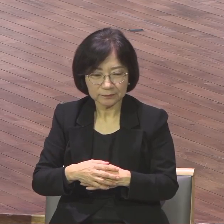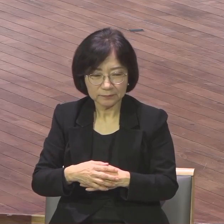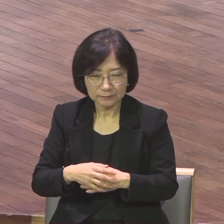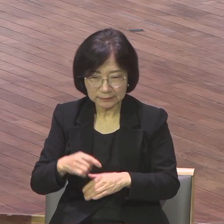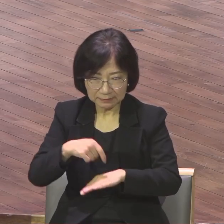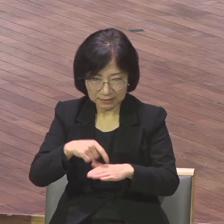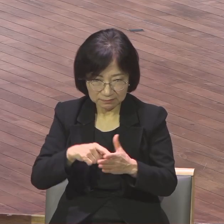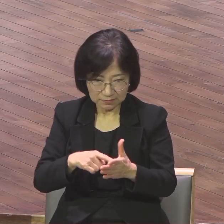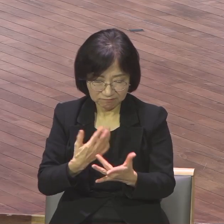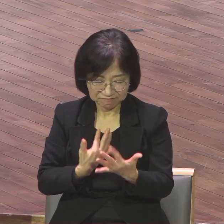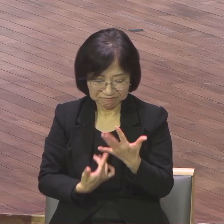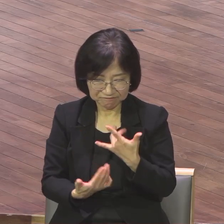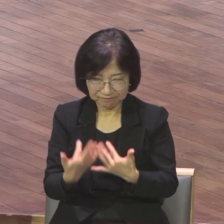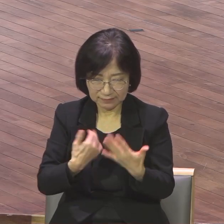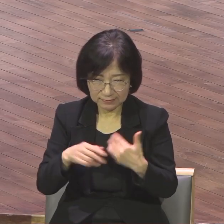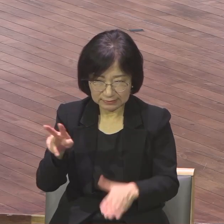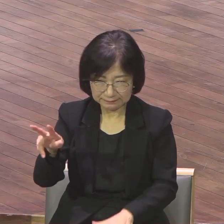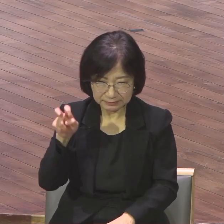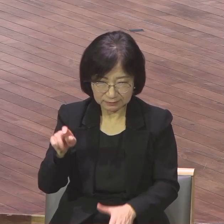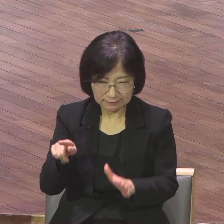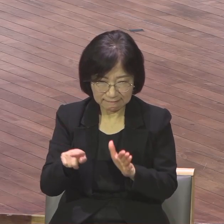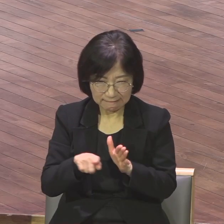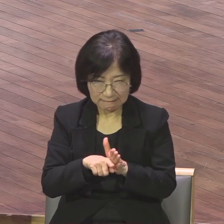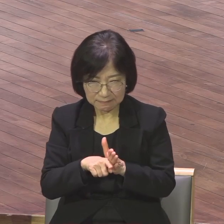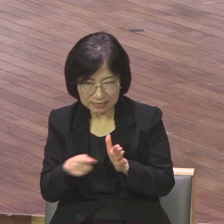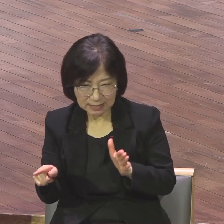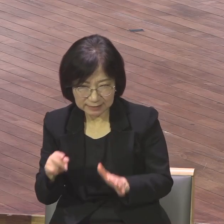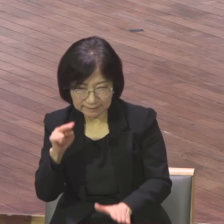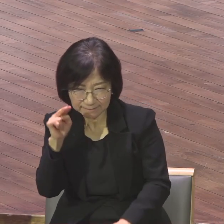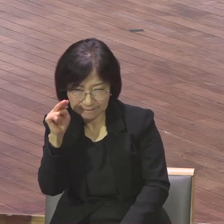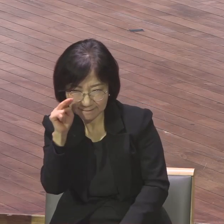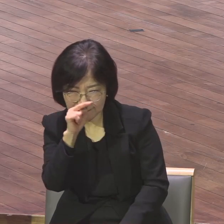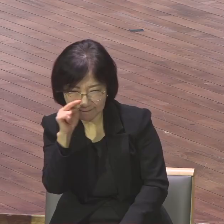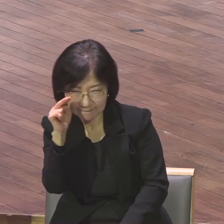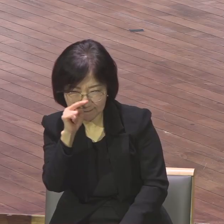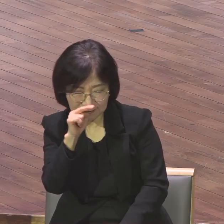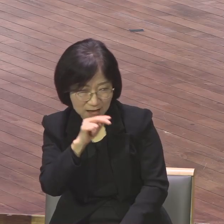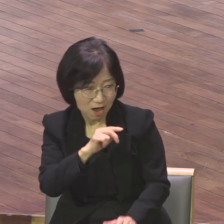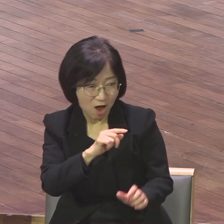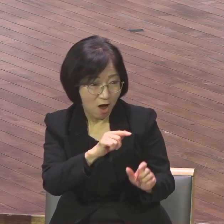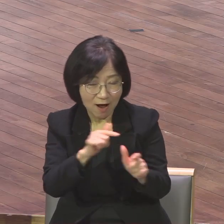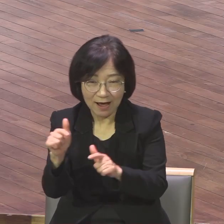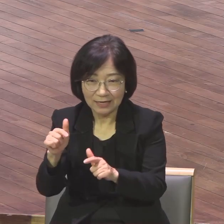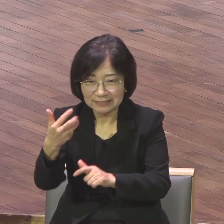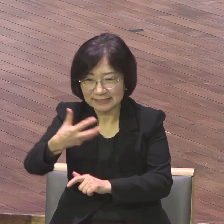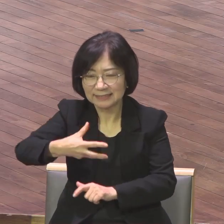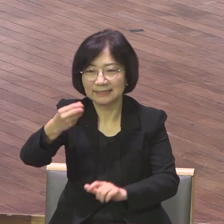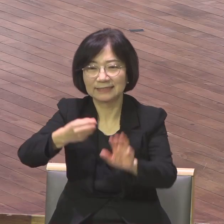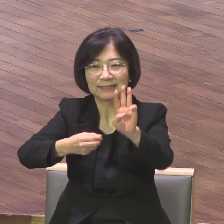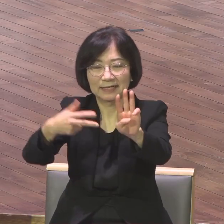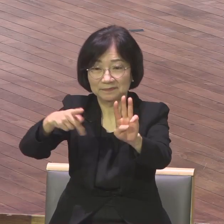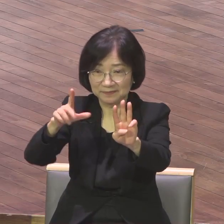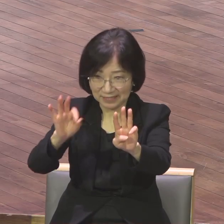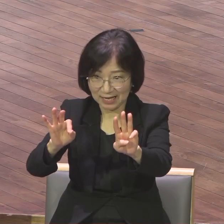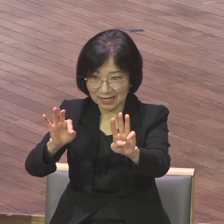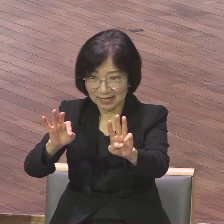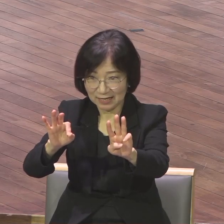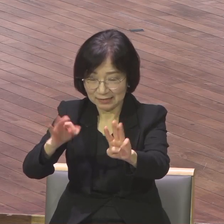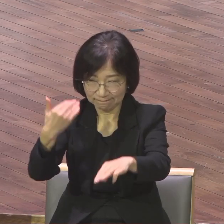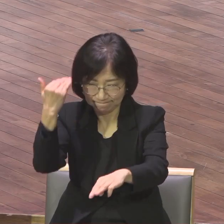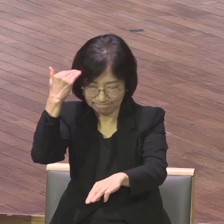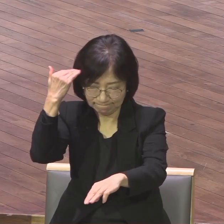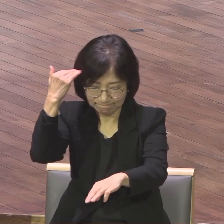마음의 분노와 미움과 불신과 시기와 이 막 창세기 3장에 사단이 뿌리는 가라지가 내 속에 들어와